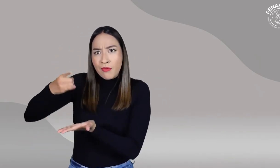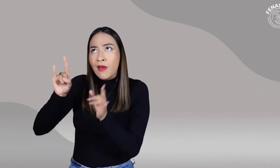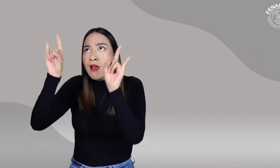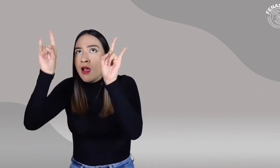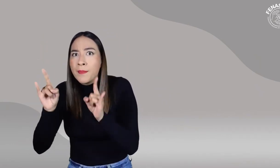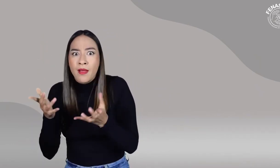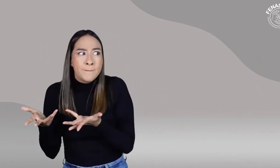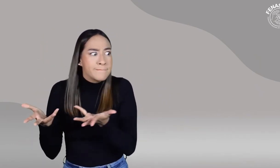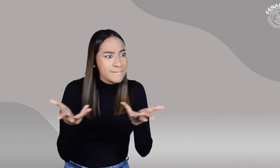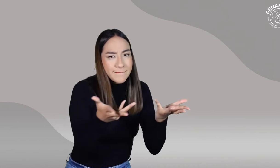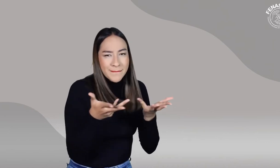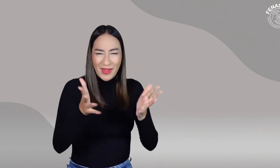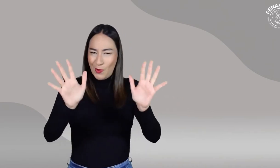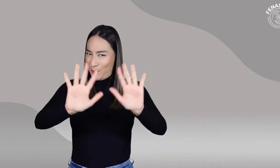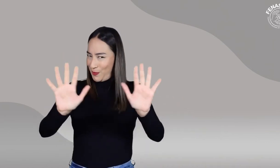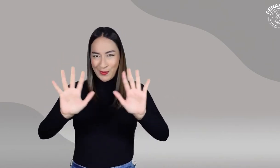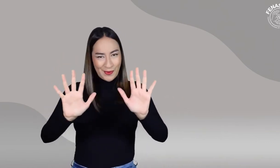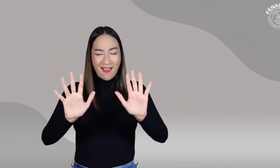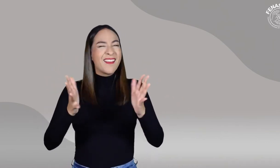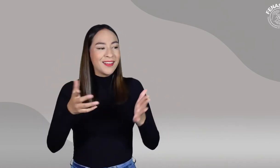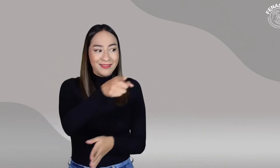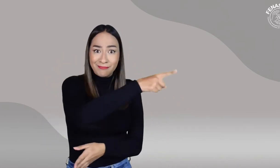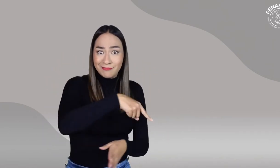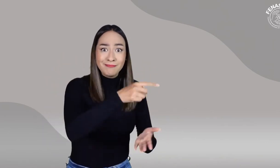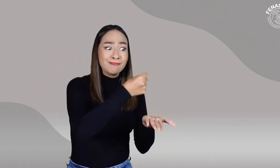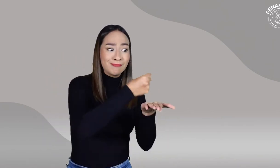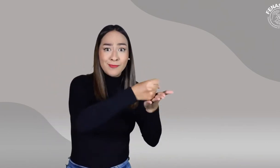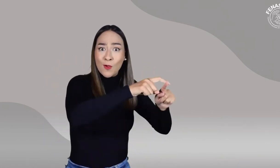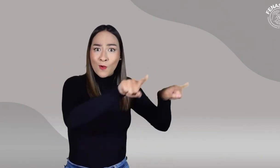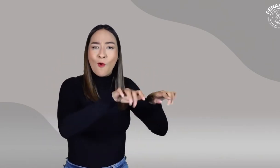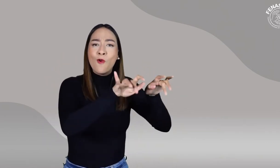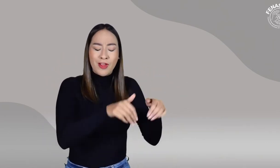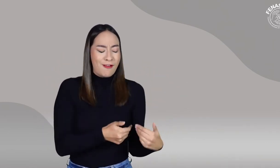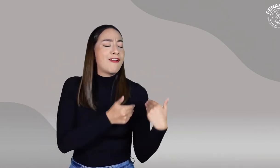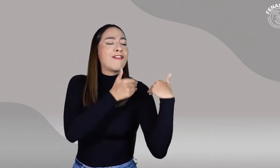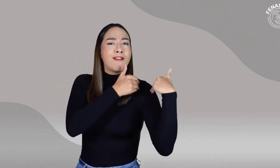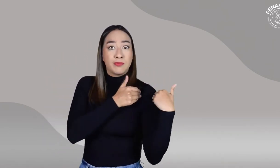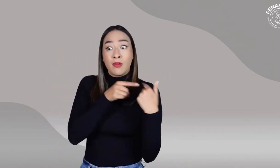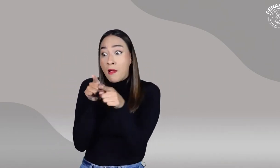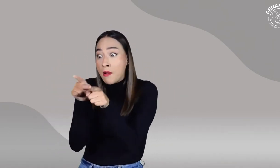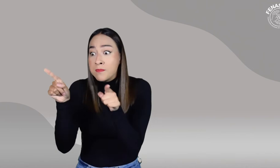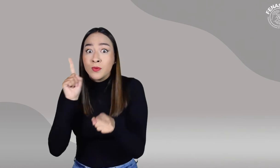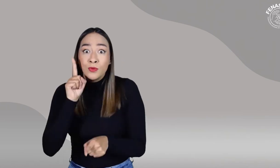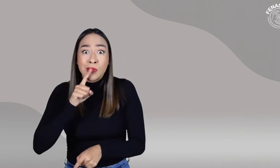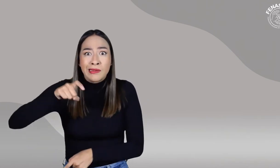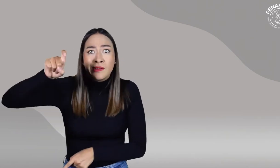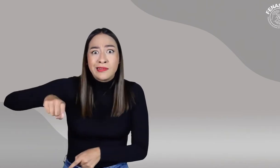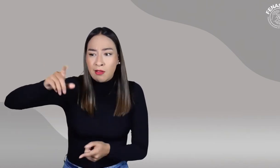ninguna plataforma o conectarse desde un dispositivo móvil. Es la entidad la encargada de contar con el